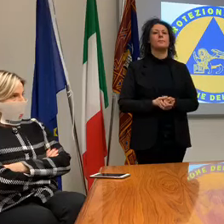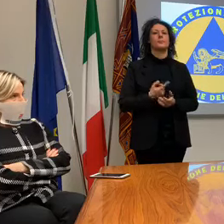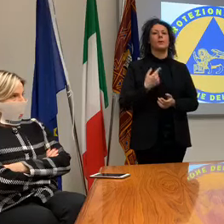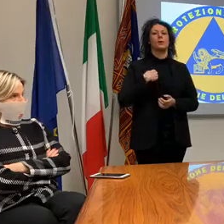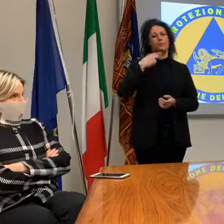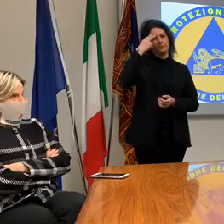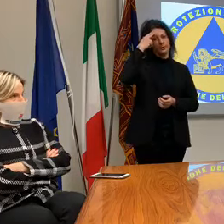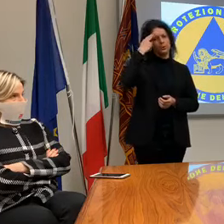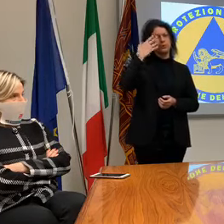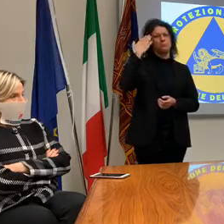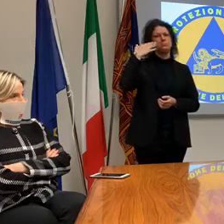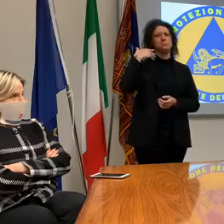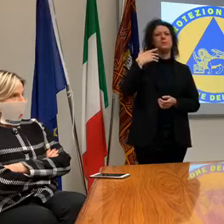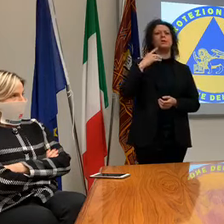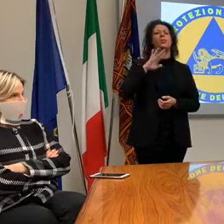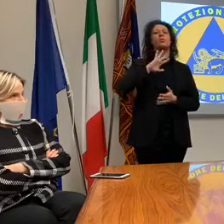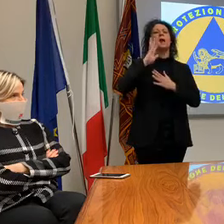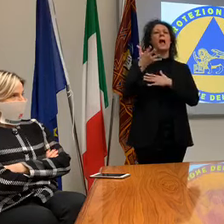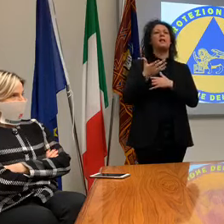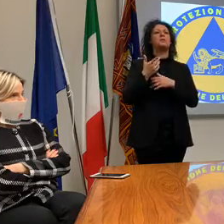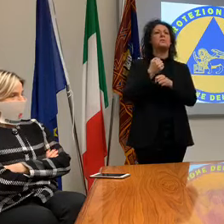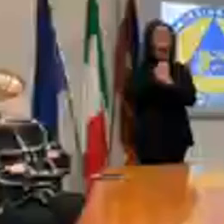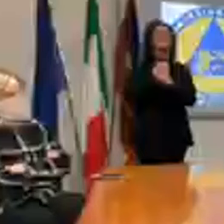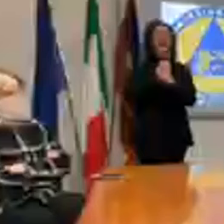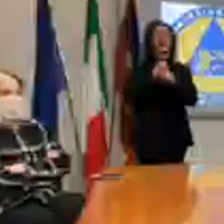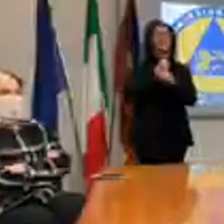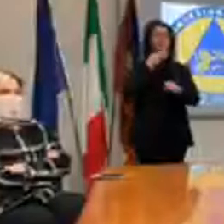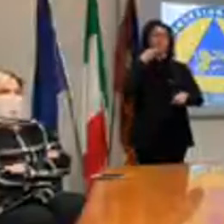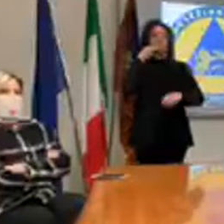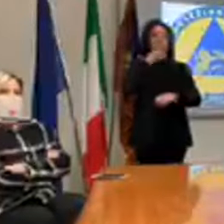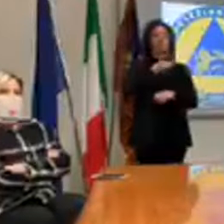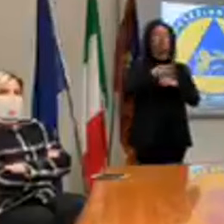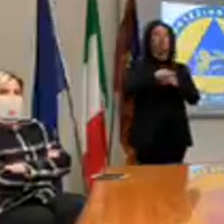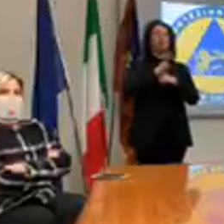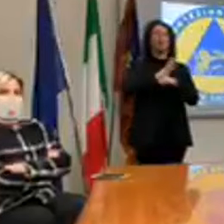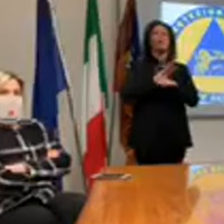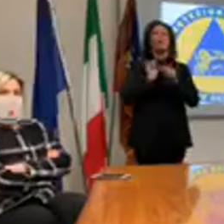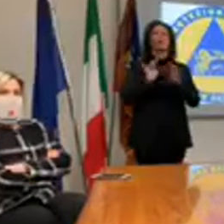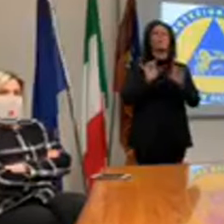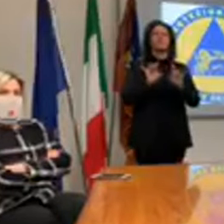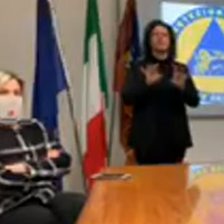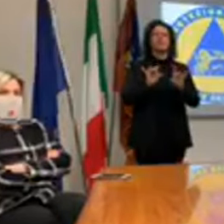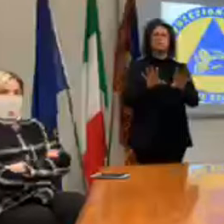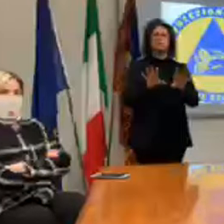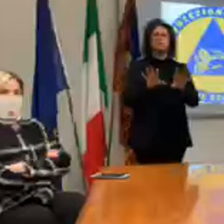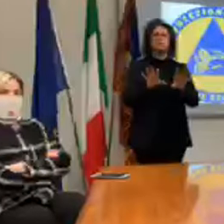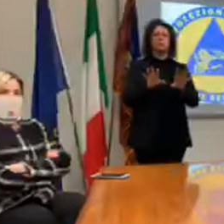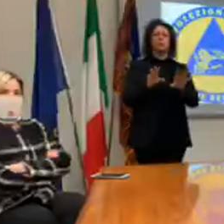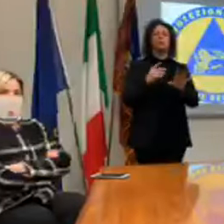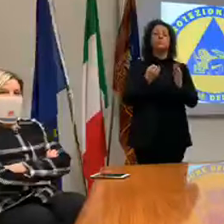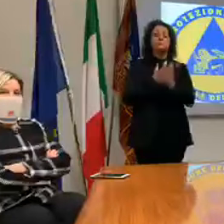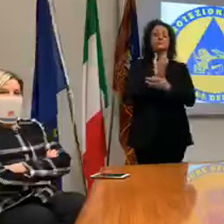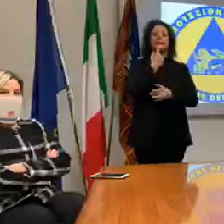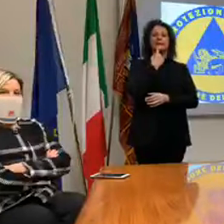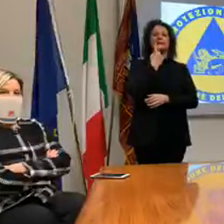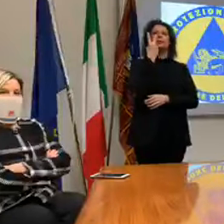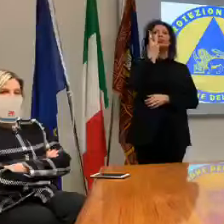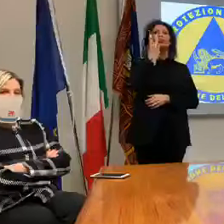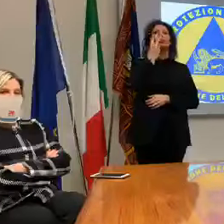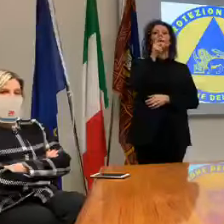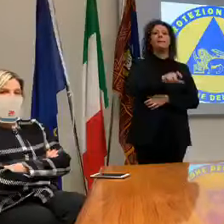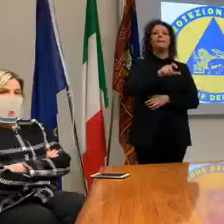giorno fa che coronavirus, fra l'altro si chiama, no? Che la famiglia di coronavirus è quella dell'influenza, fatto da 2 italiani in